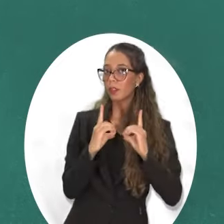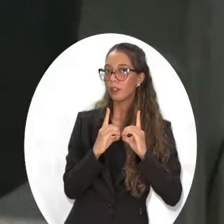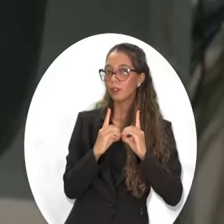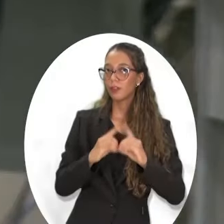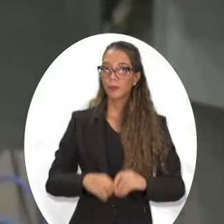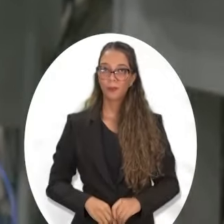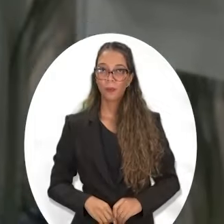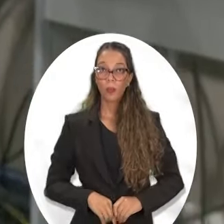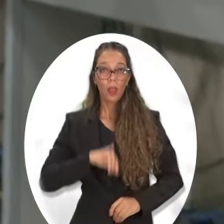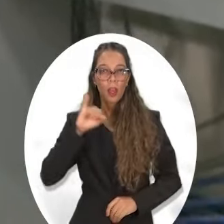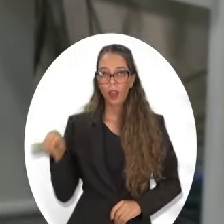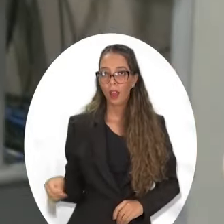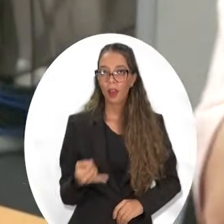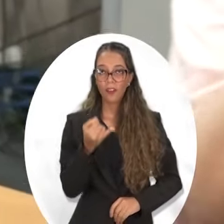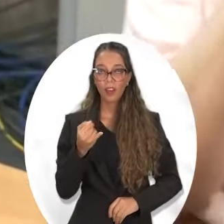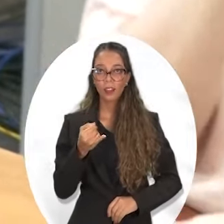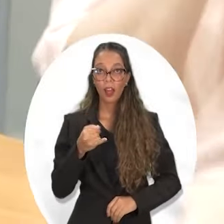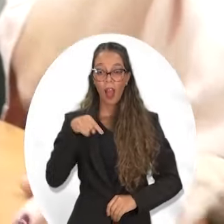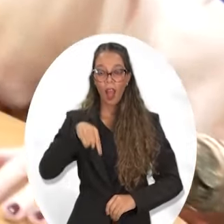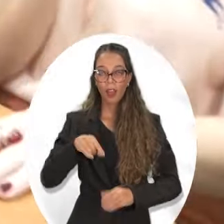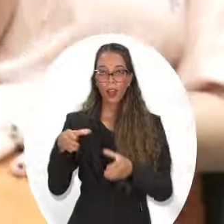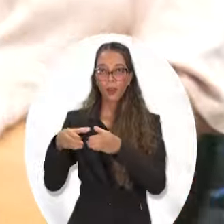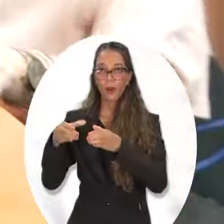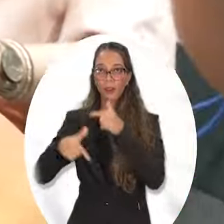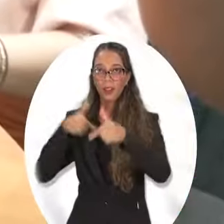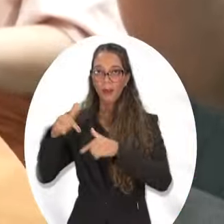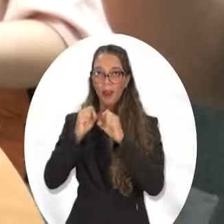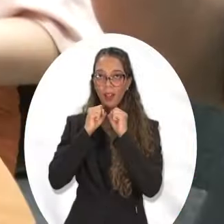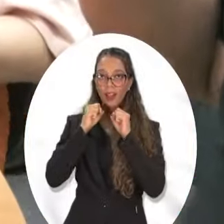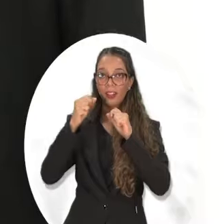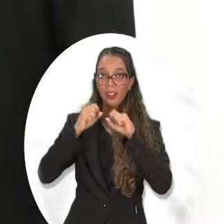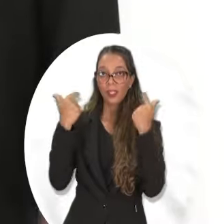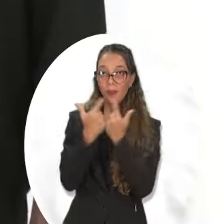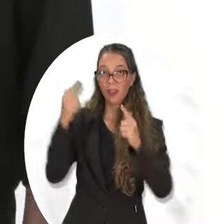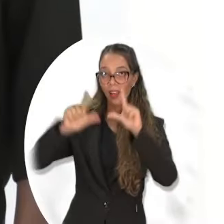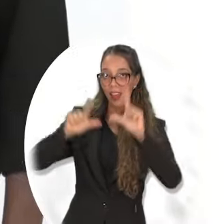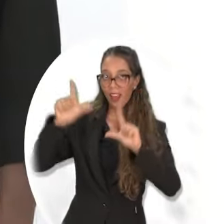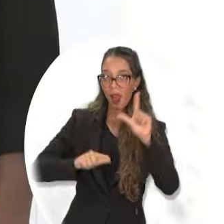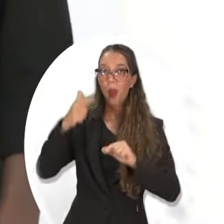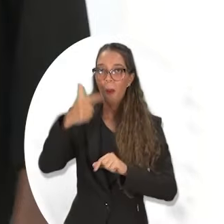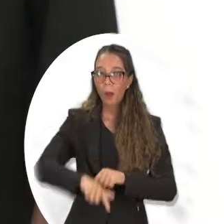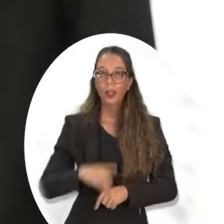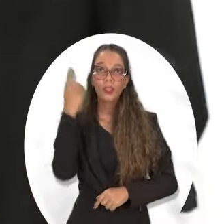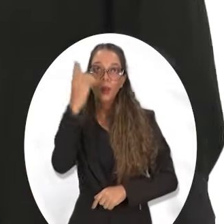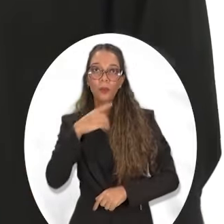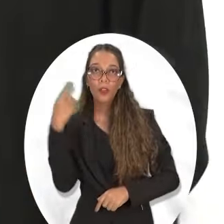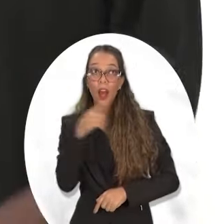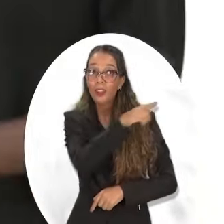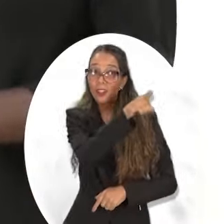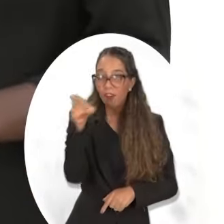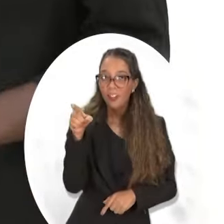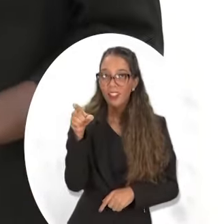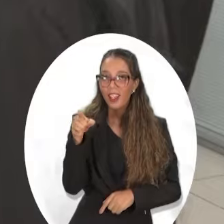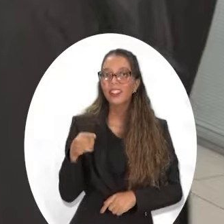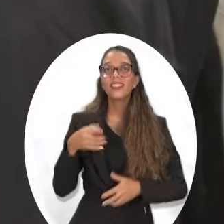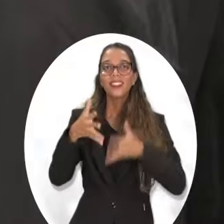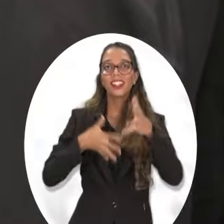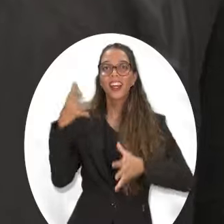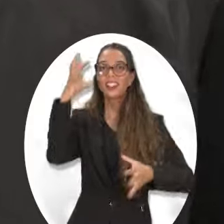é didático. Essa é uma oportunidade para a equipe da TV, os deputados e, claro, telespectadores,